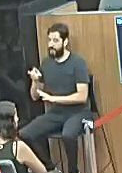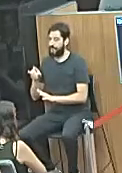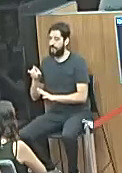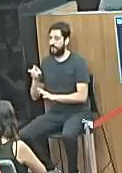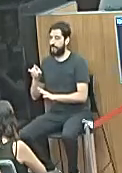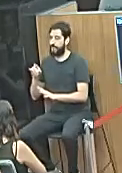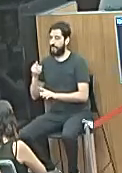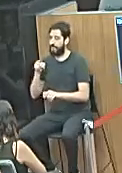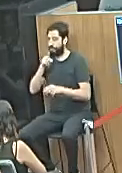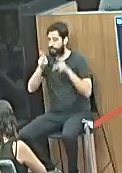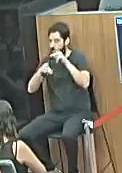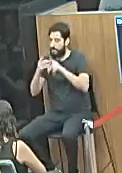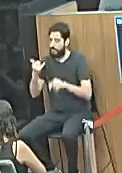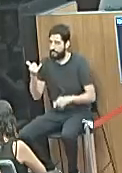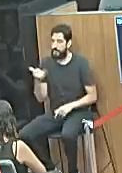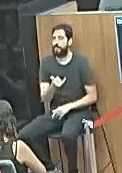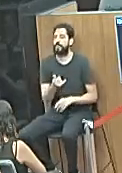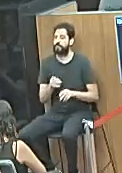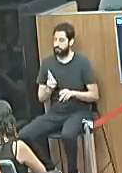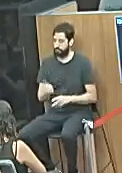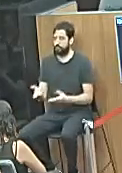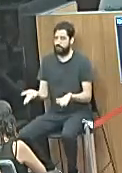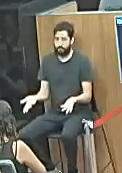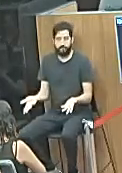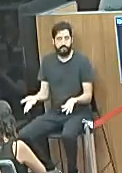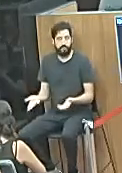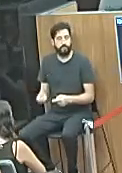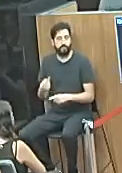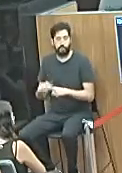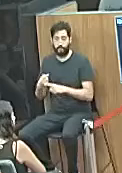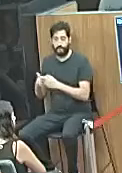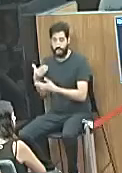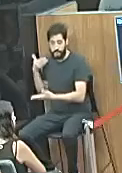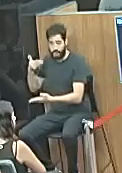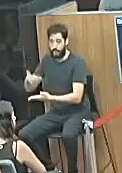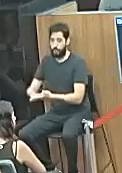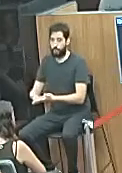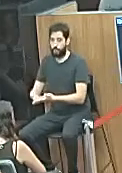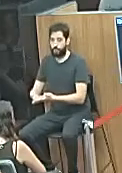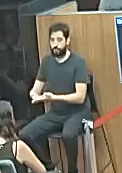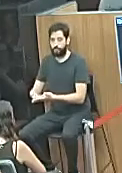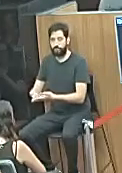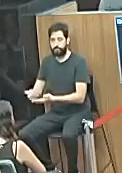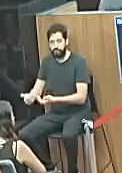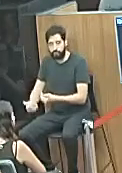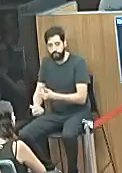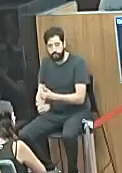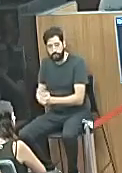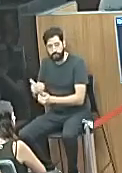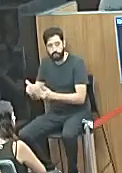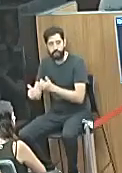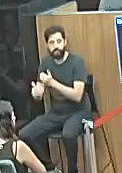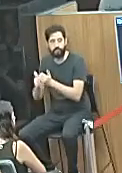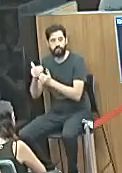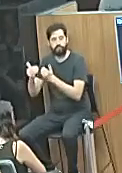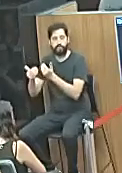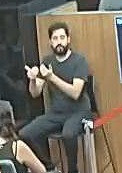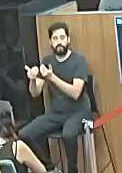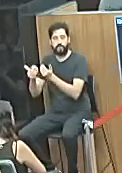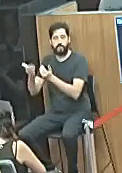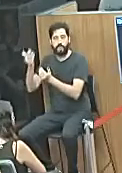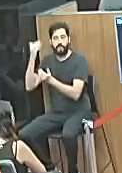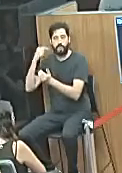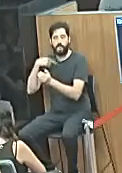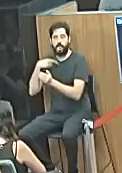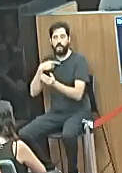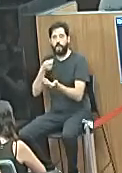aqui deputado andré é que até hoje a evolução de quando nós estávamos cobrando